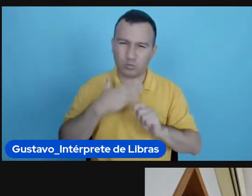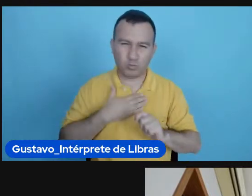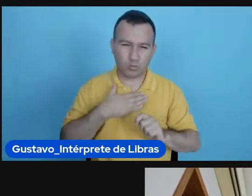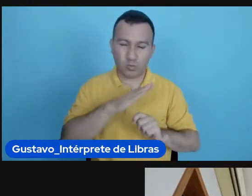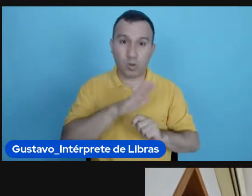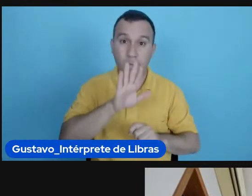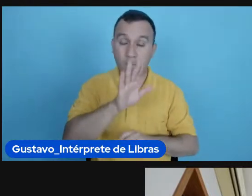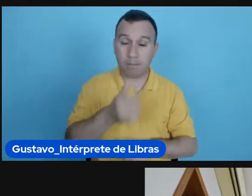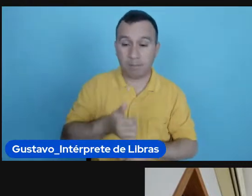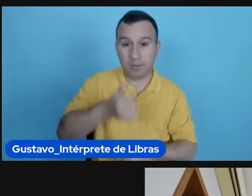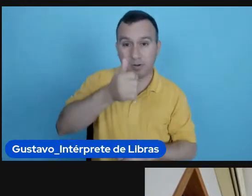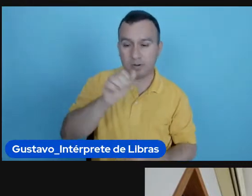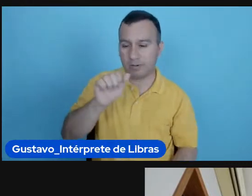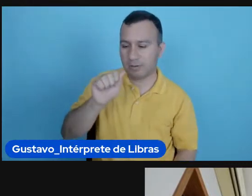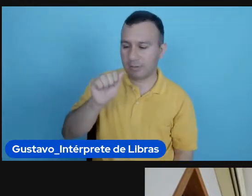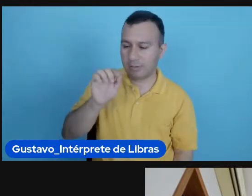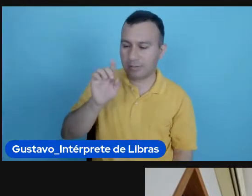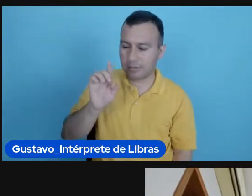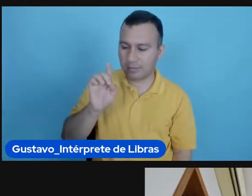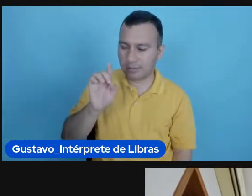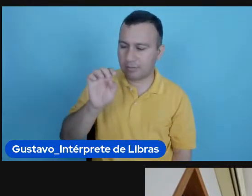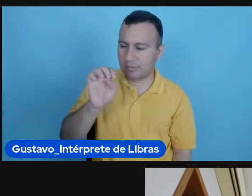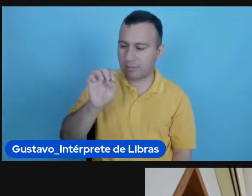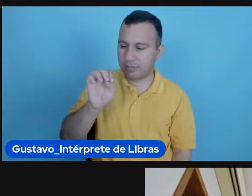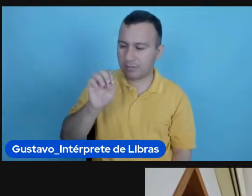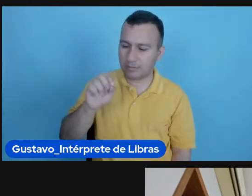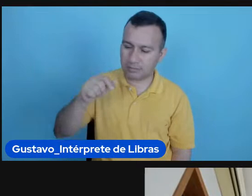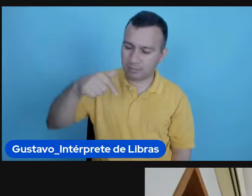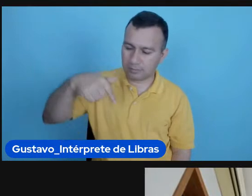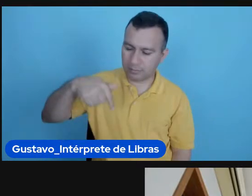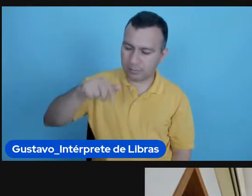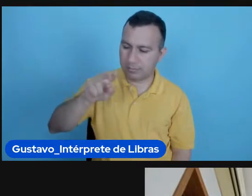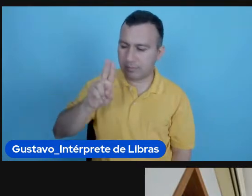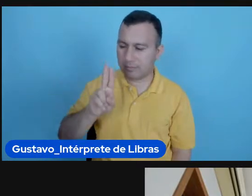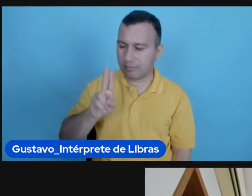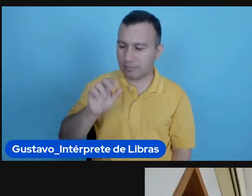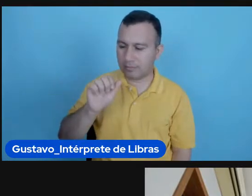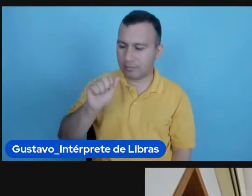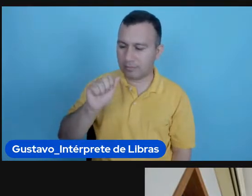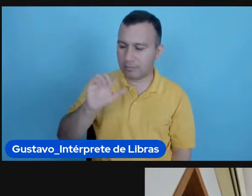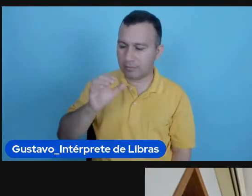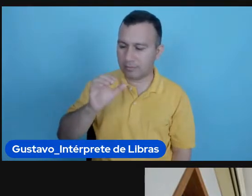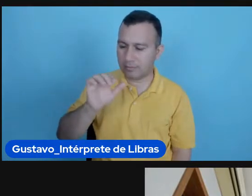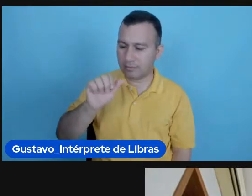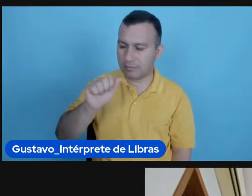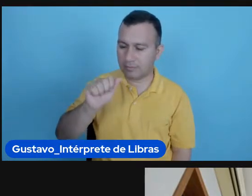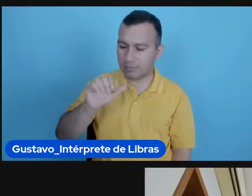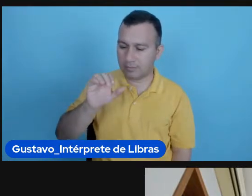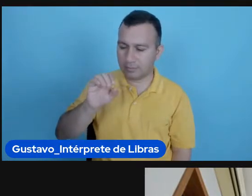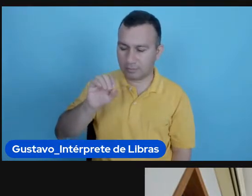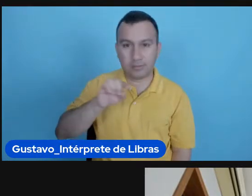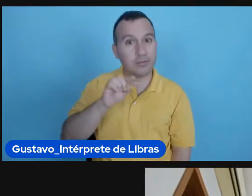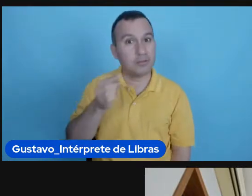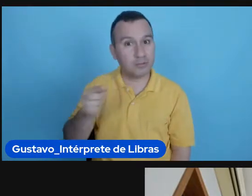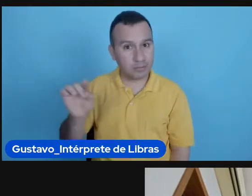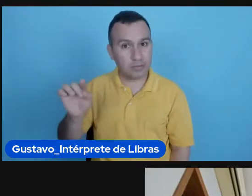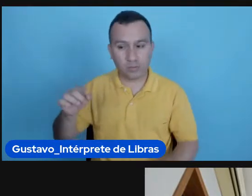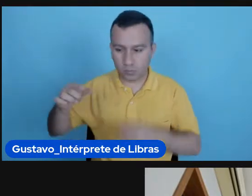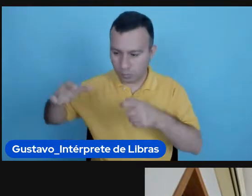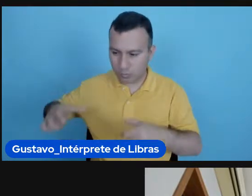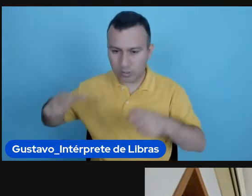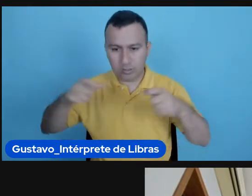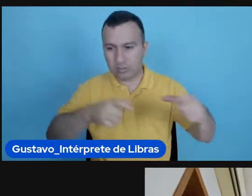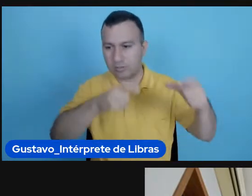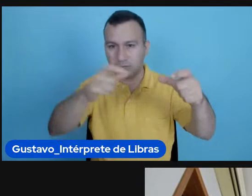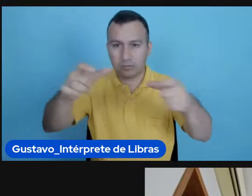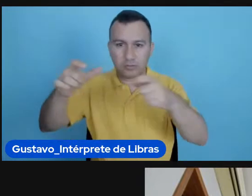adequação dos espaços de uso coletivo, para que pessoas com deficiência também